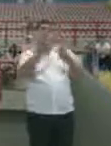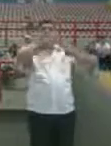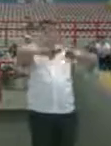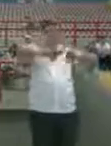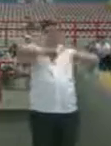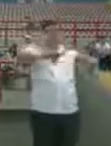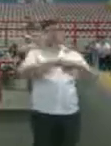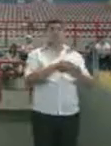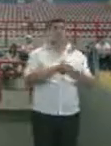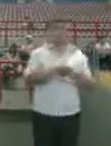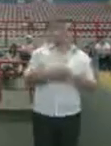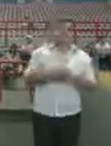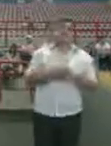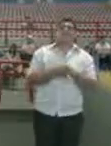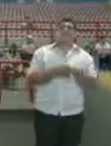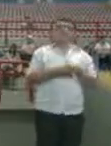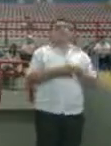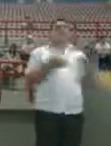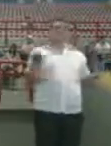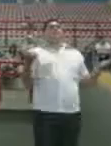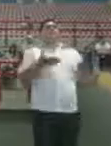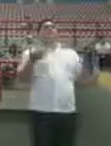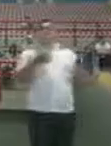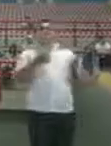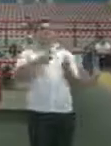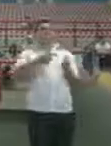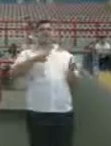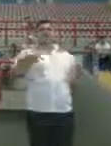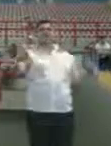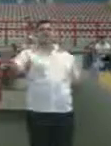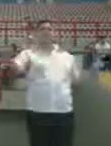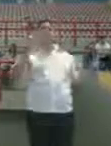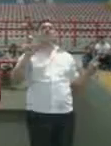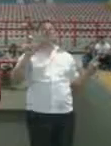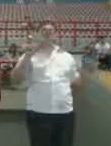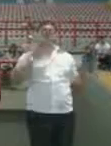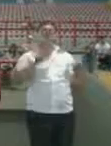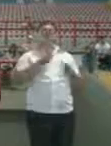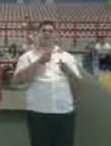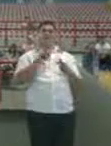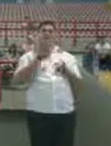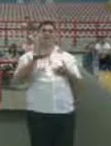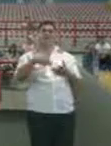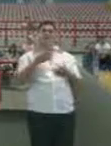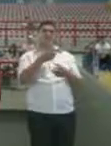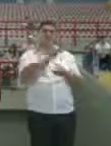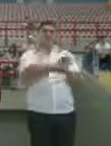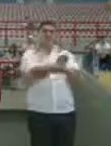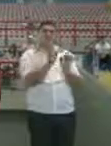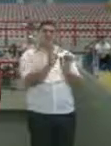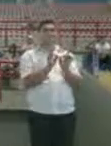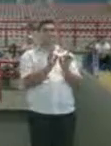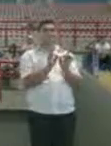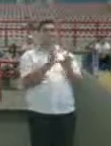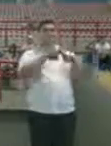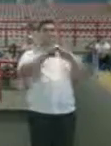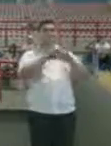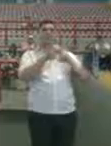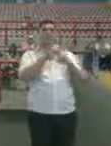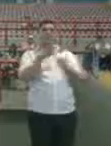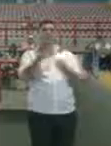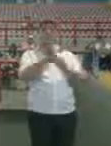o setor que cresce de maneira esplendosa a partir desse momento é o automobilístico aqui no Brasil, por isso a expansão das